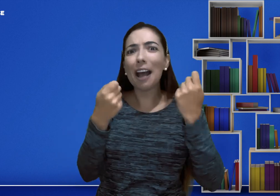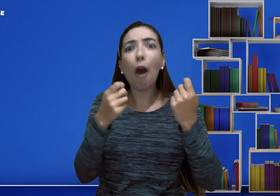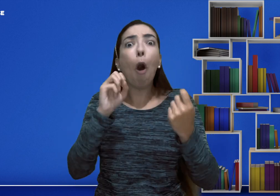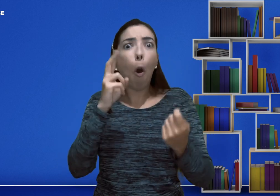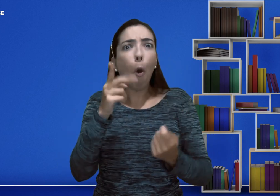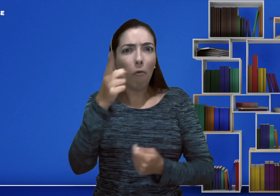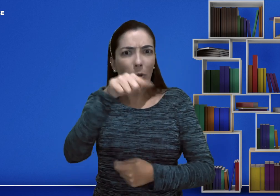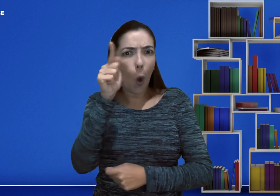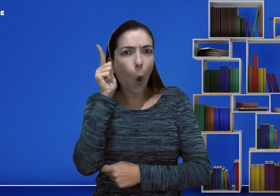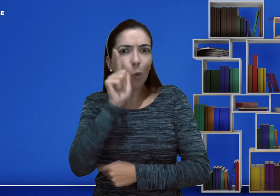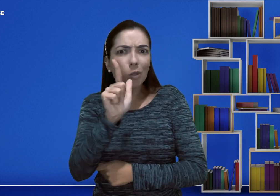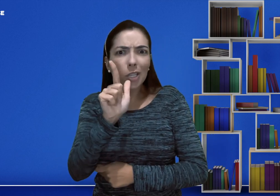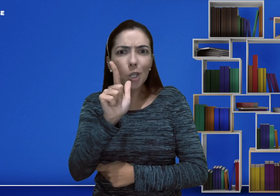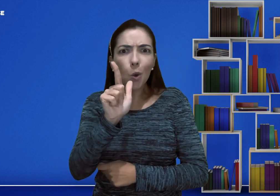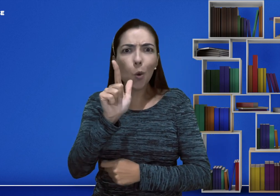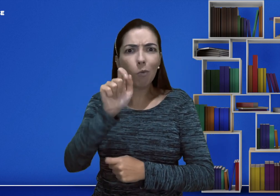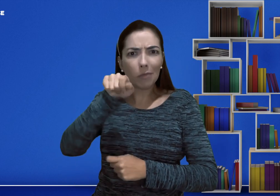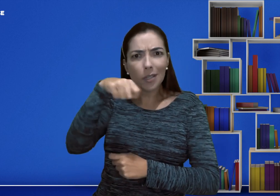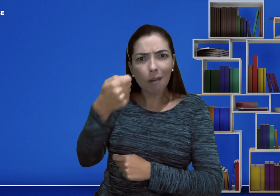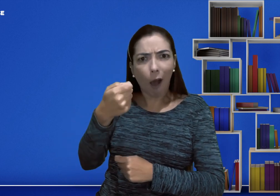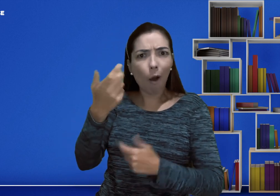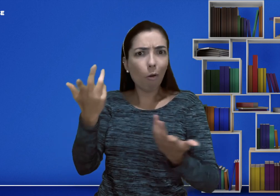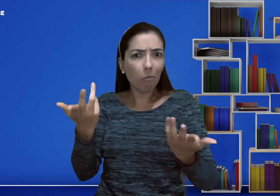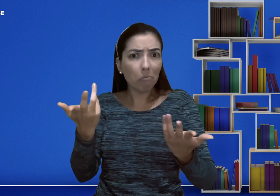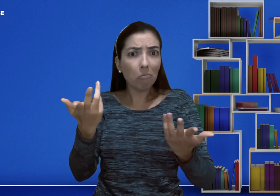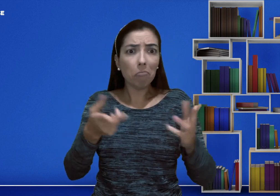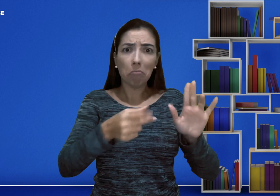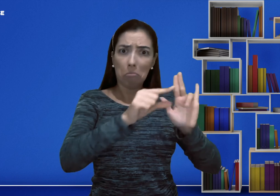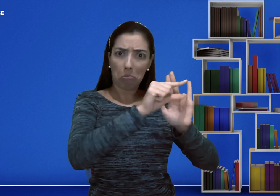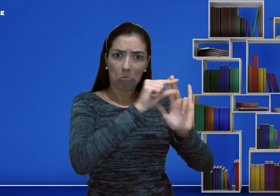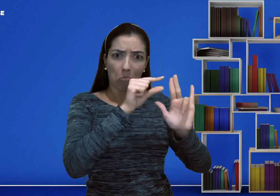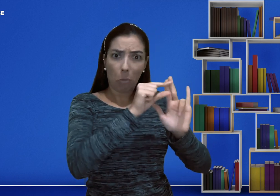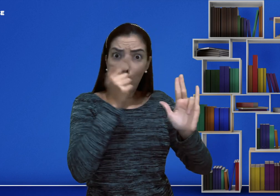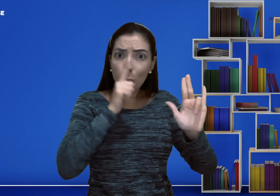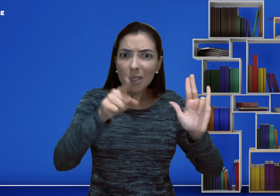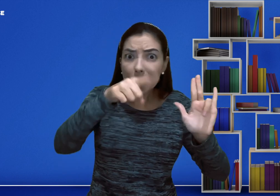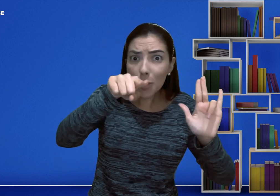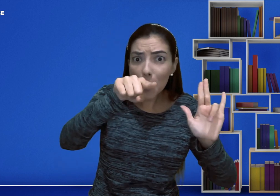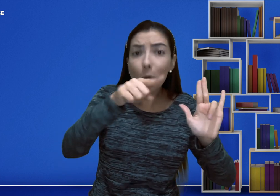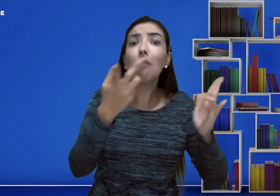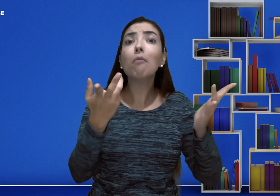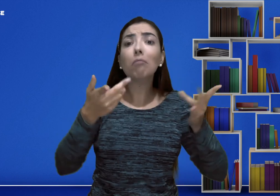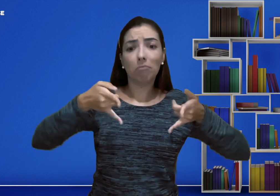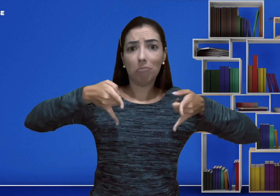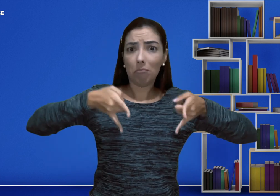Você conseguiu sinalizar LinkedIn, cama, tradicional ou refletir?